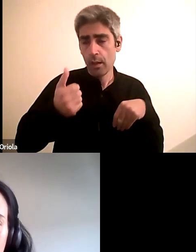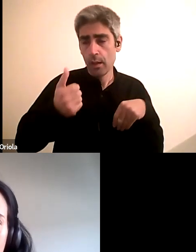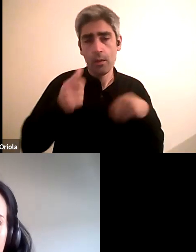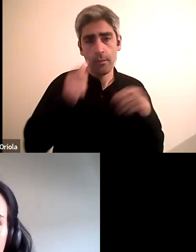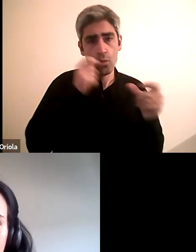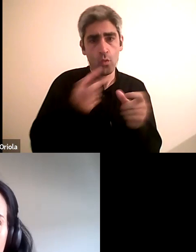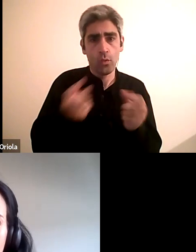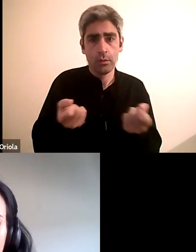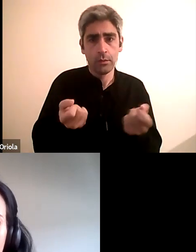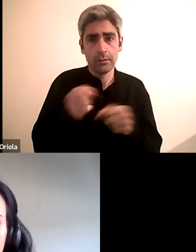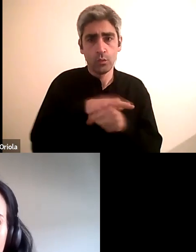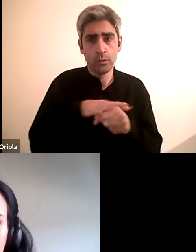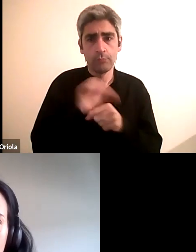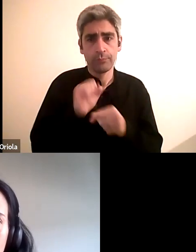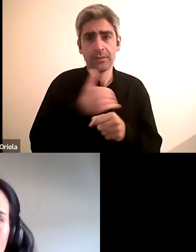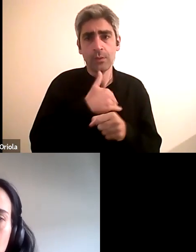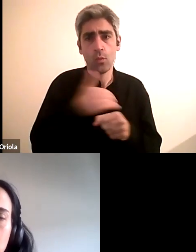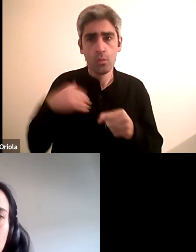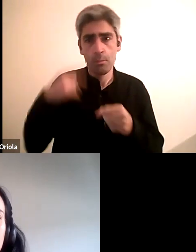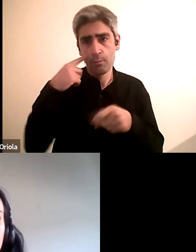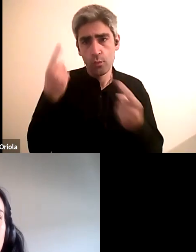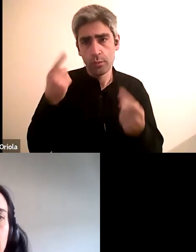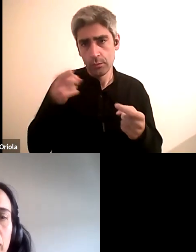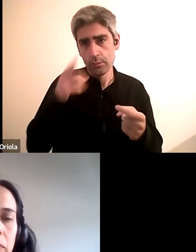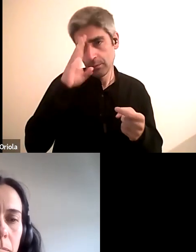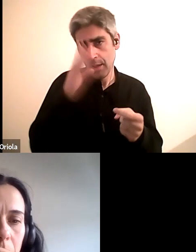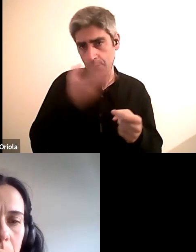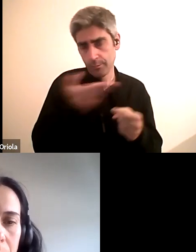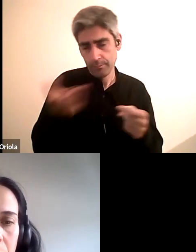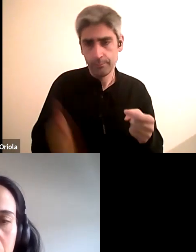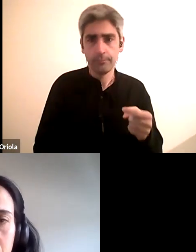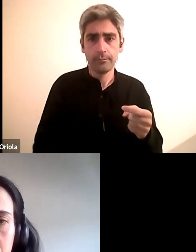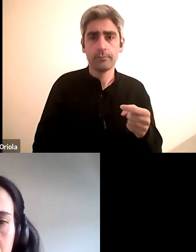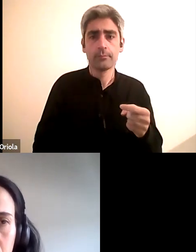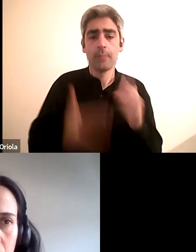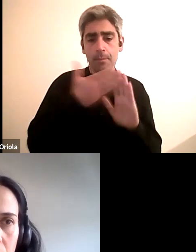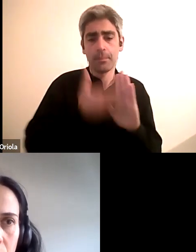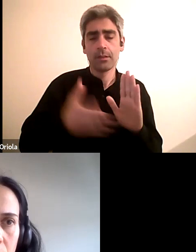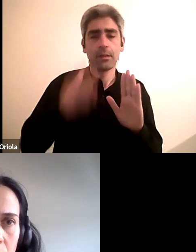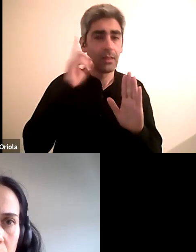controle da situação tem sido a saúde pública, como é conhecido. Nós, a partir do dia 18,